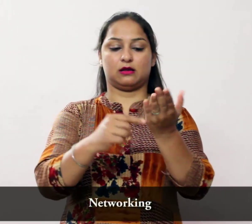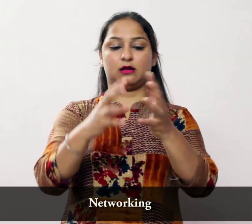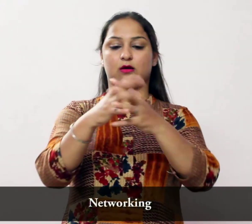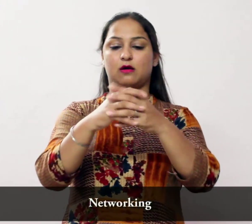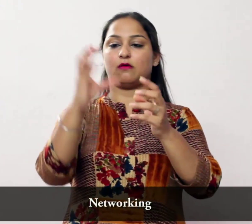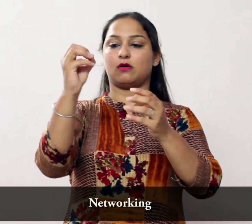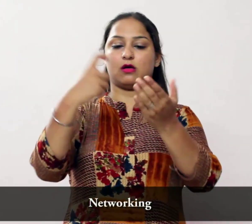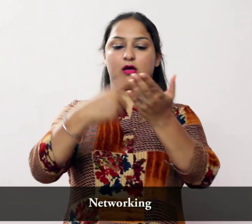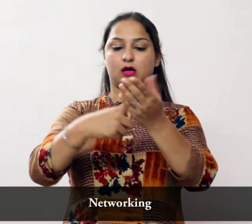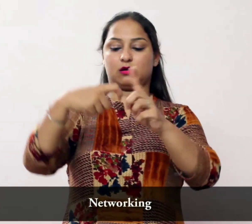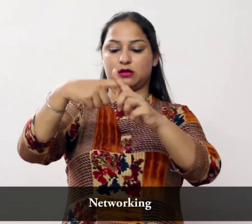नेटवर्किंग।